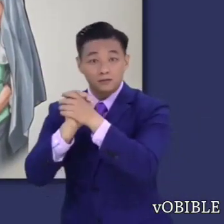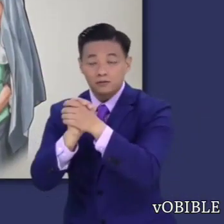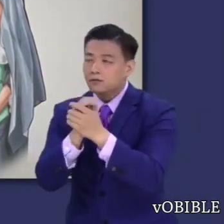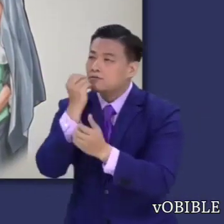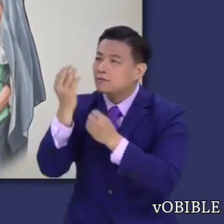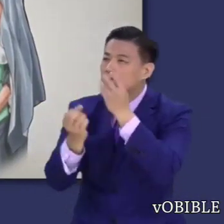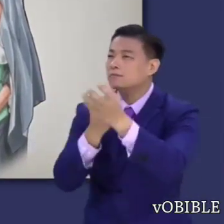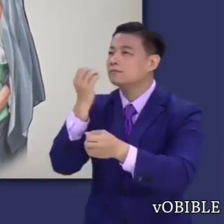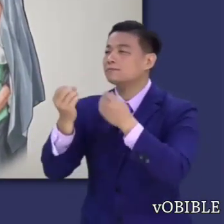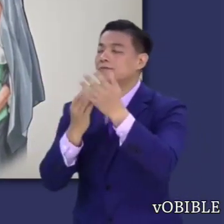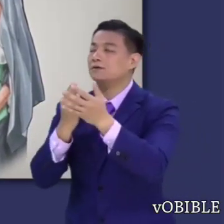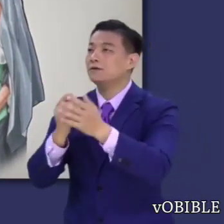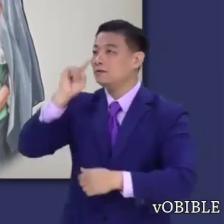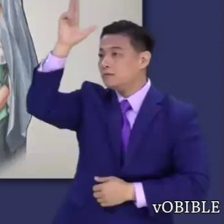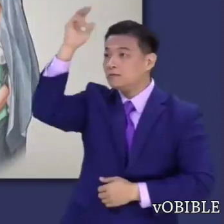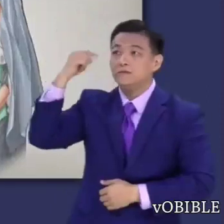诫命，就是爱他